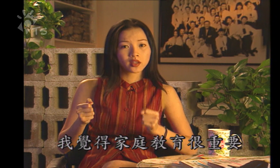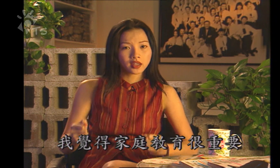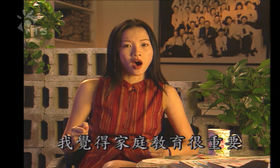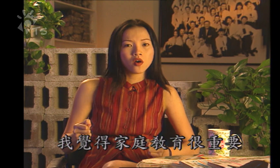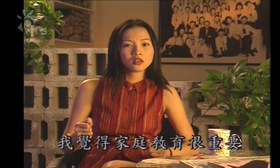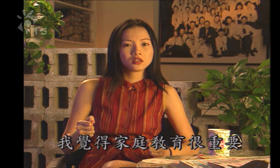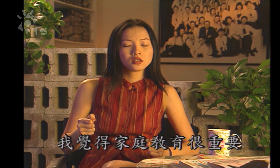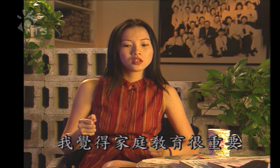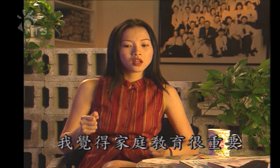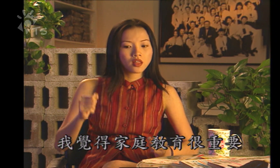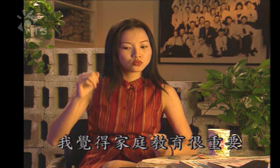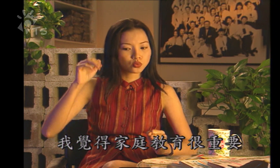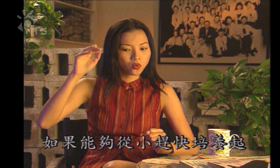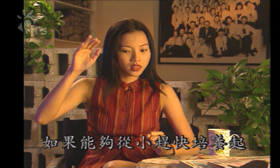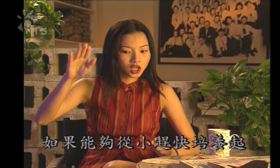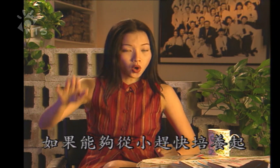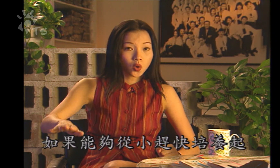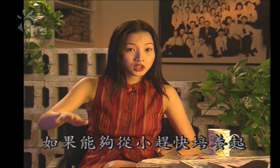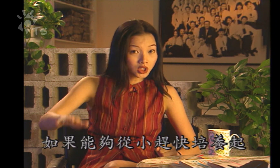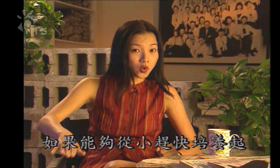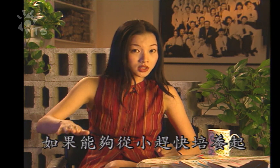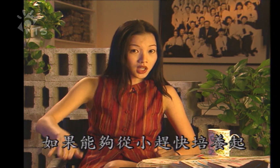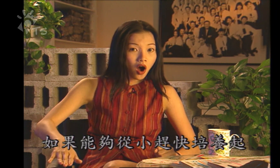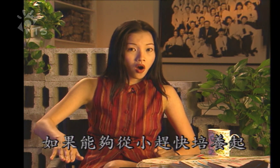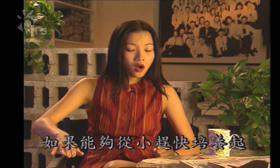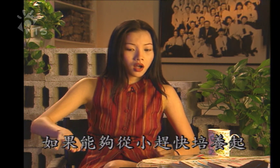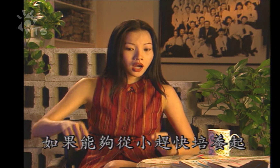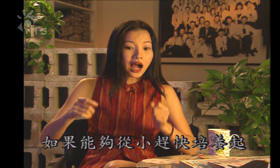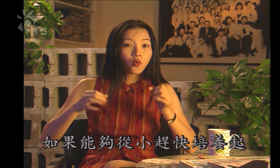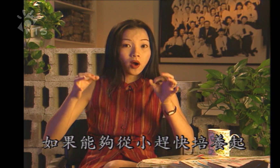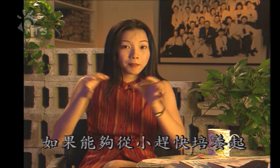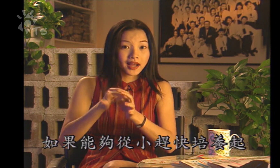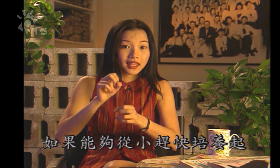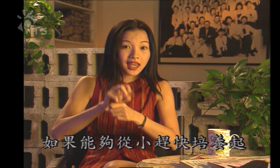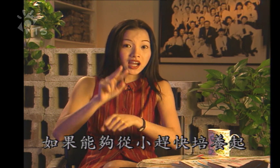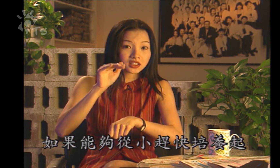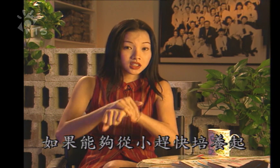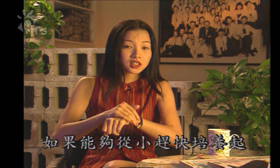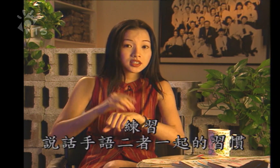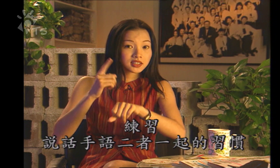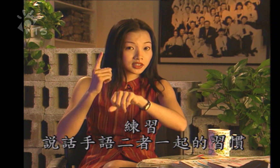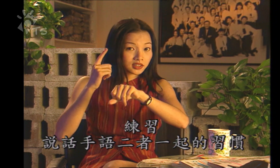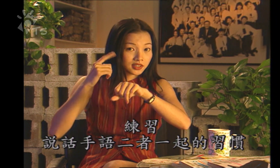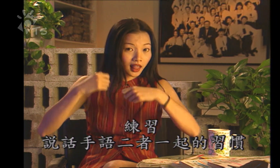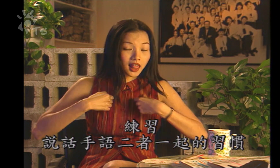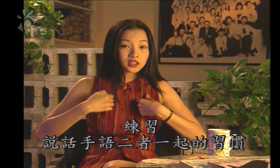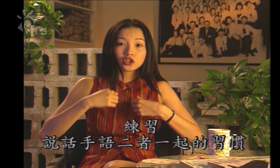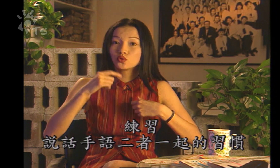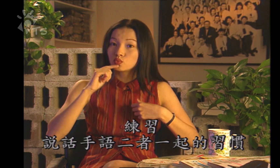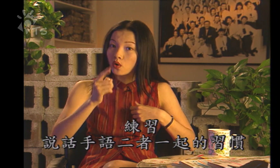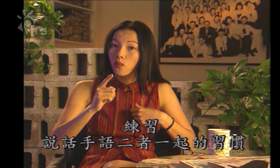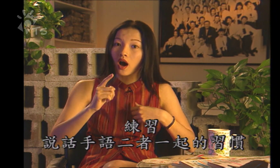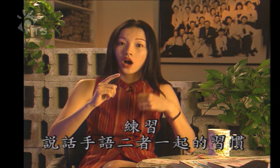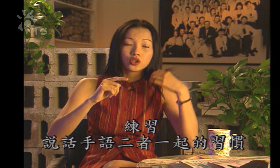重要，如果能够从小赶快培养起练习说话、手